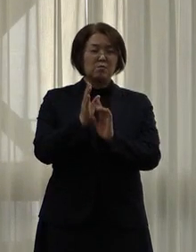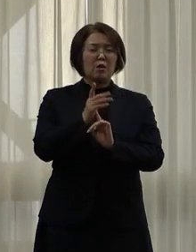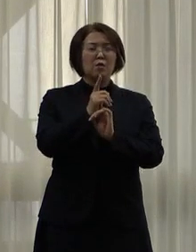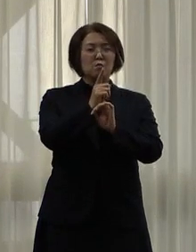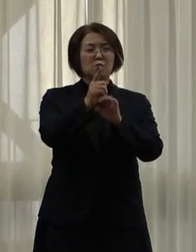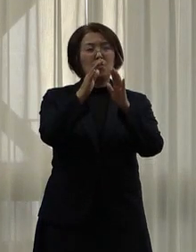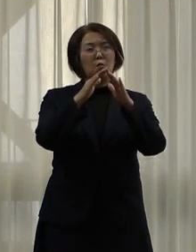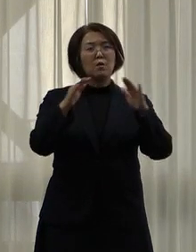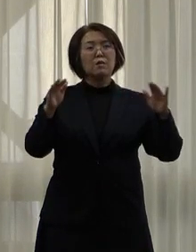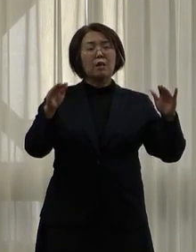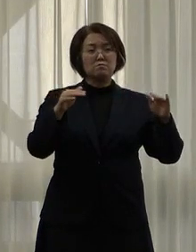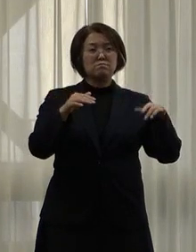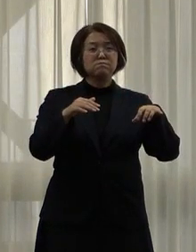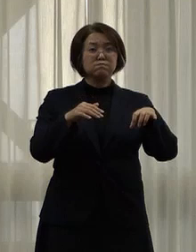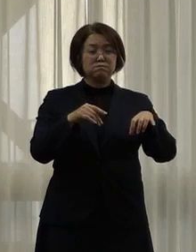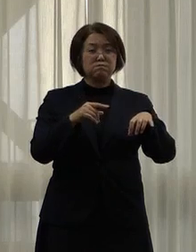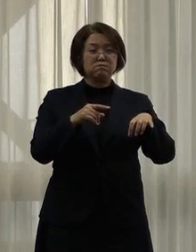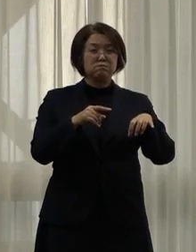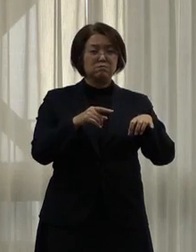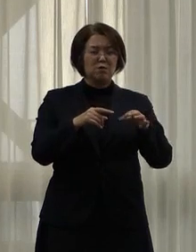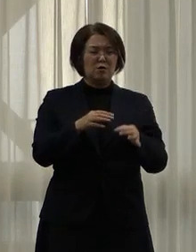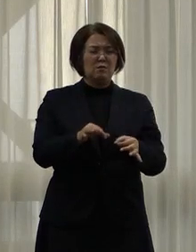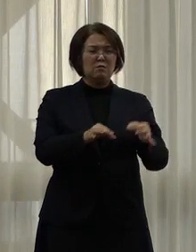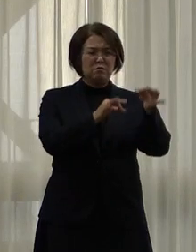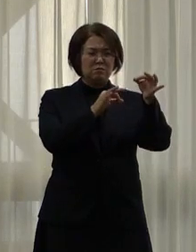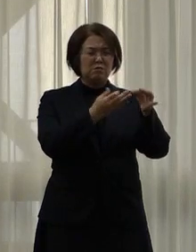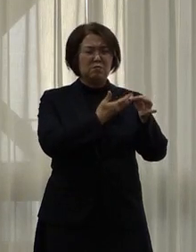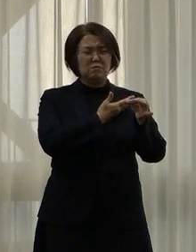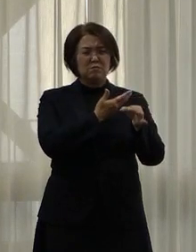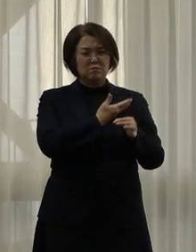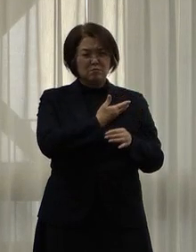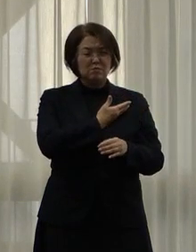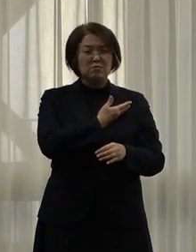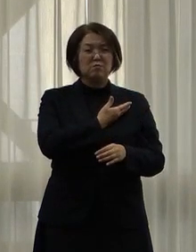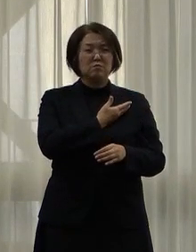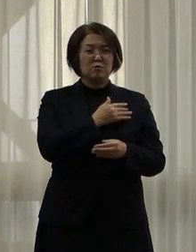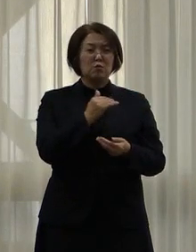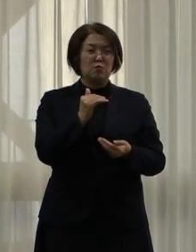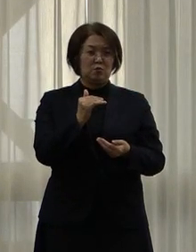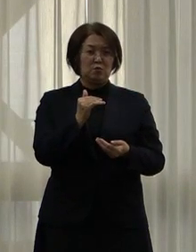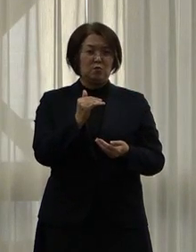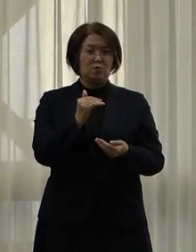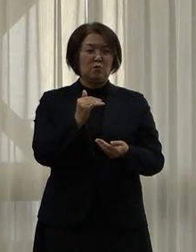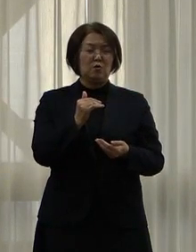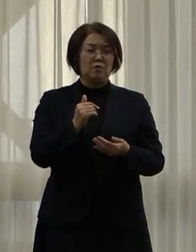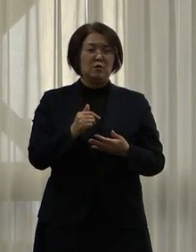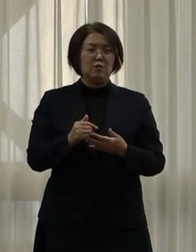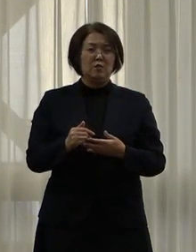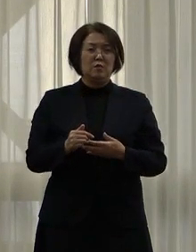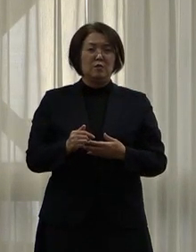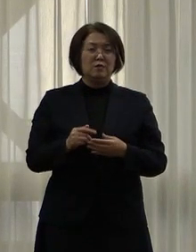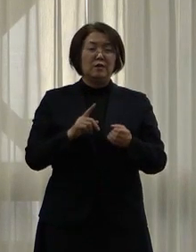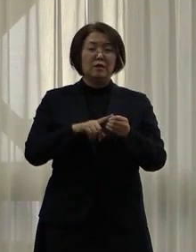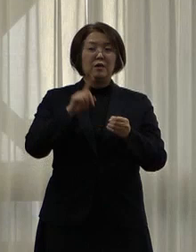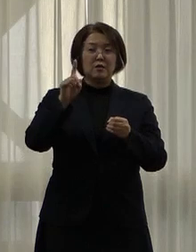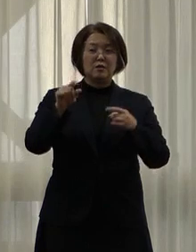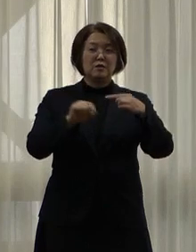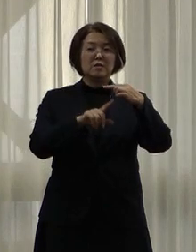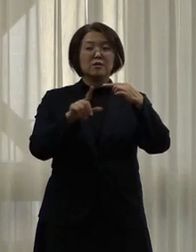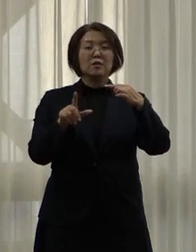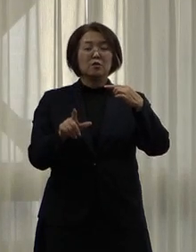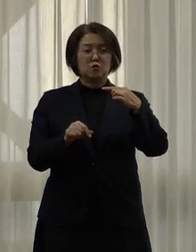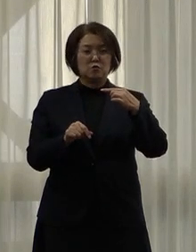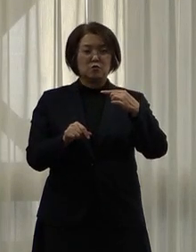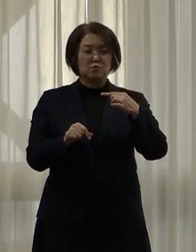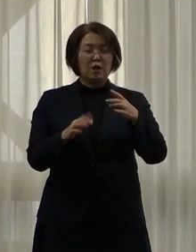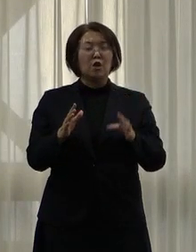ですね、建設費の上昇は避けられないというふうなことで、来年1月頃、つまり